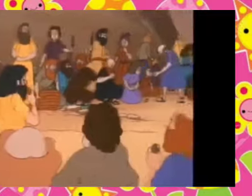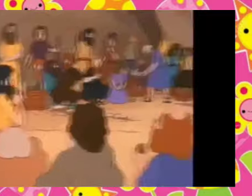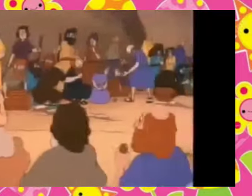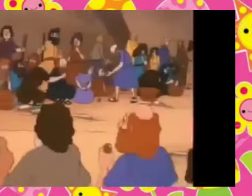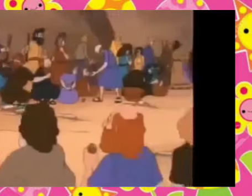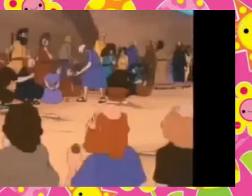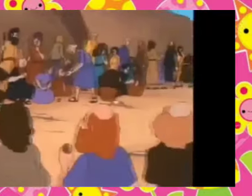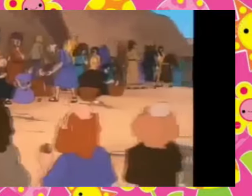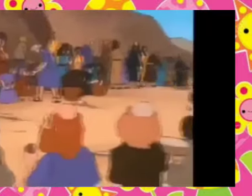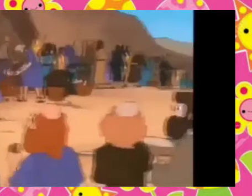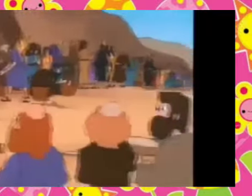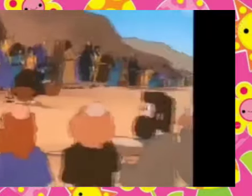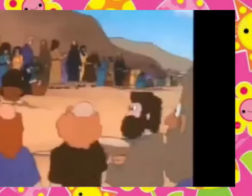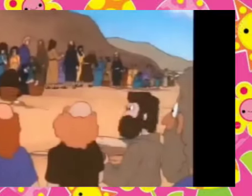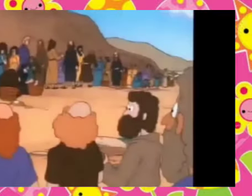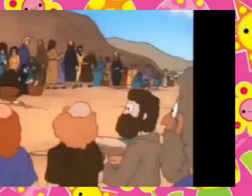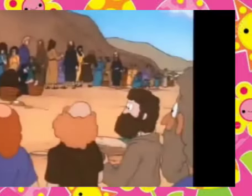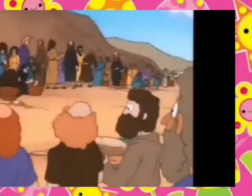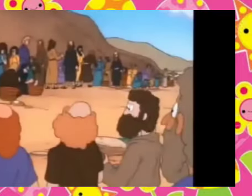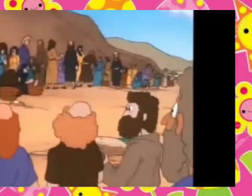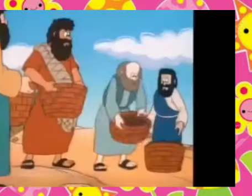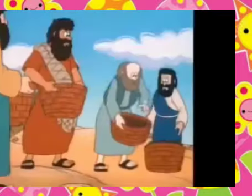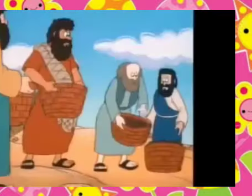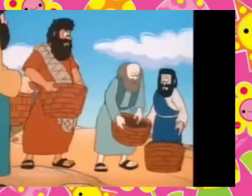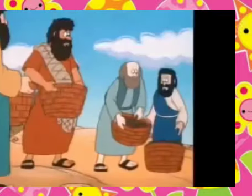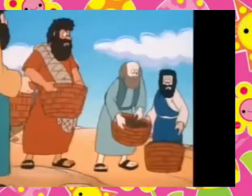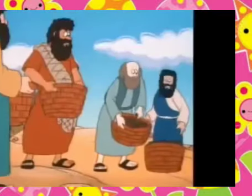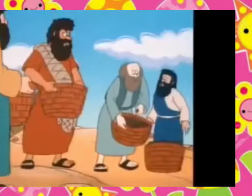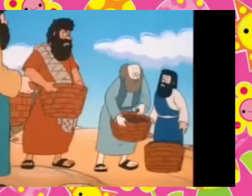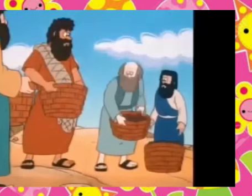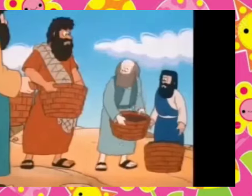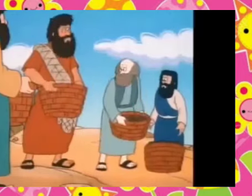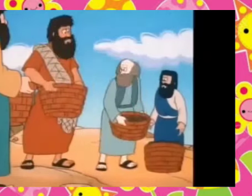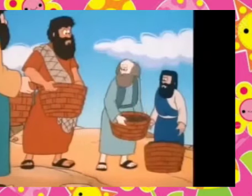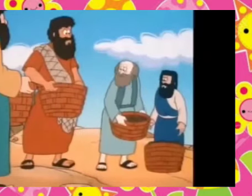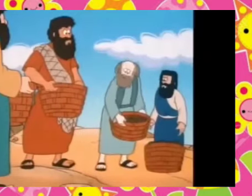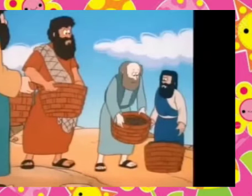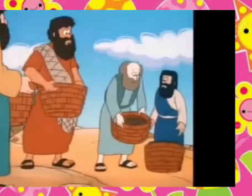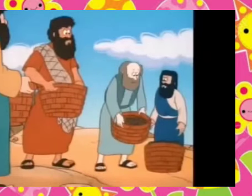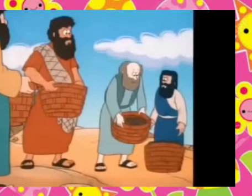lo que quedaba, y se dieron cuenta de que aún había comida para llenar todas las